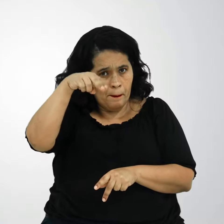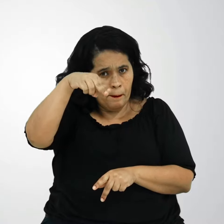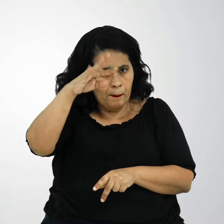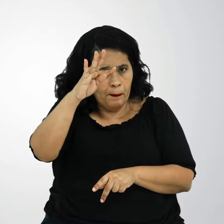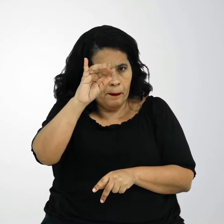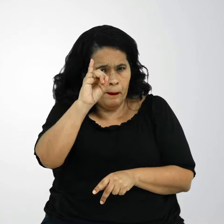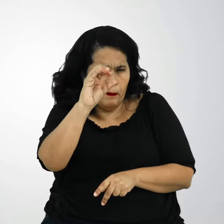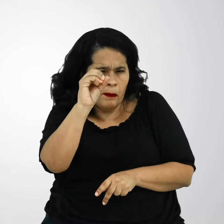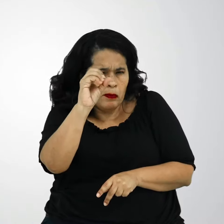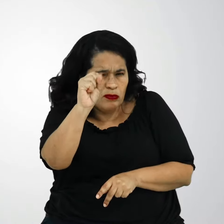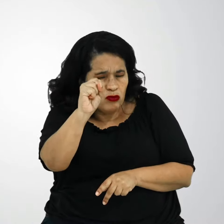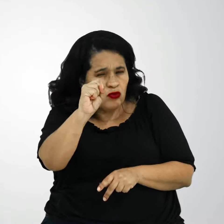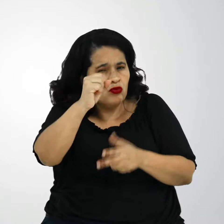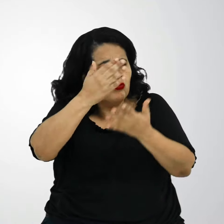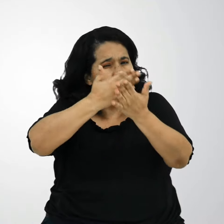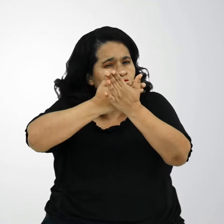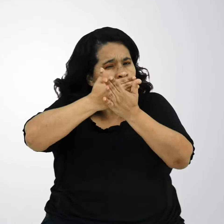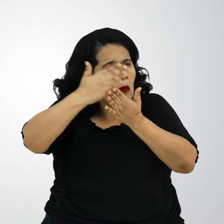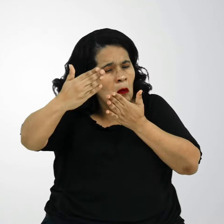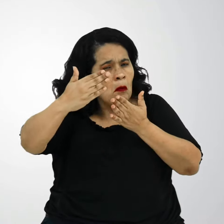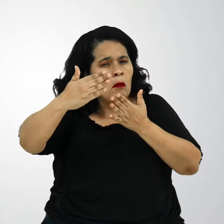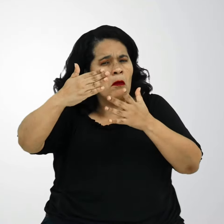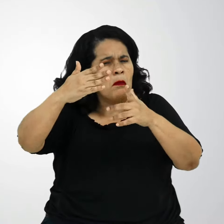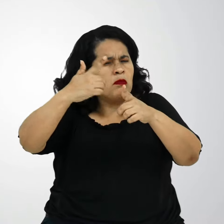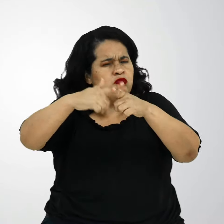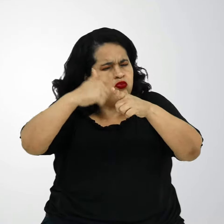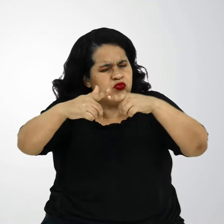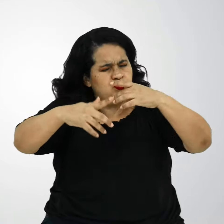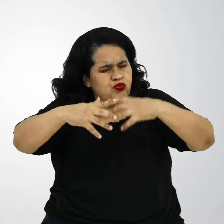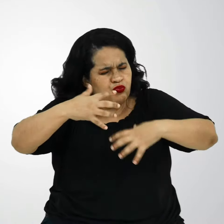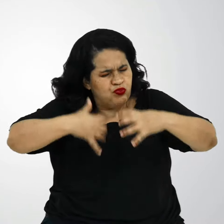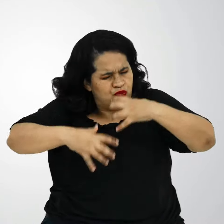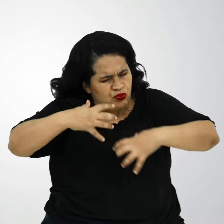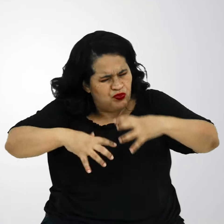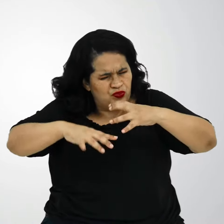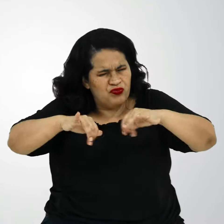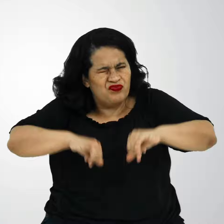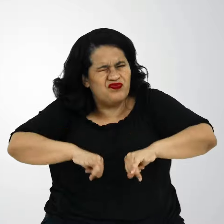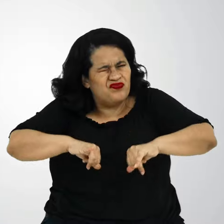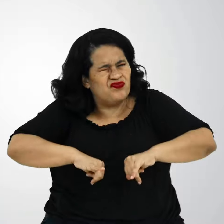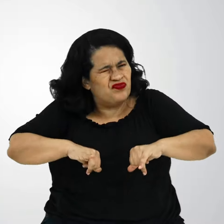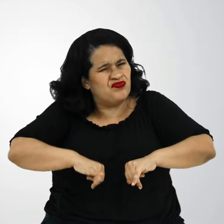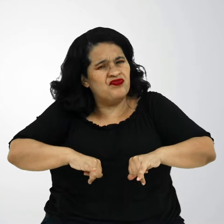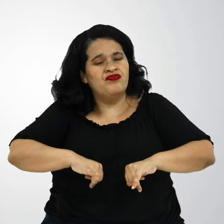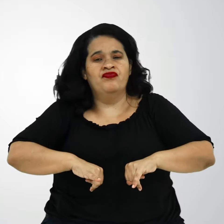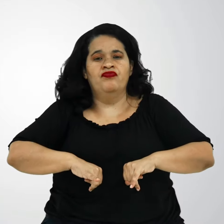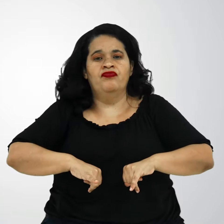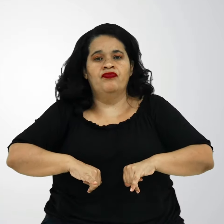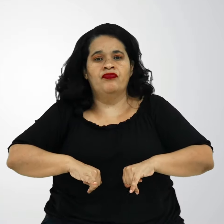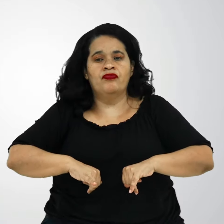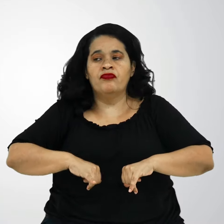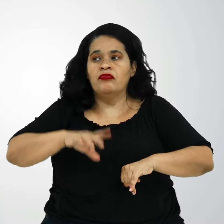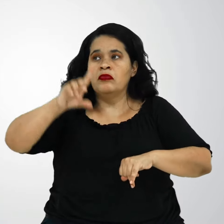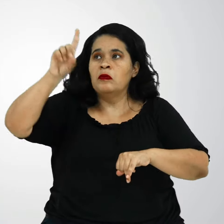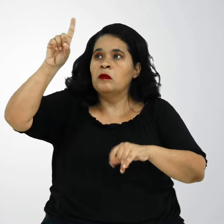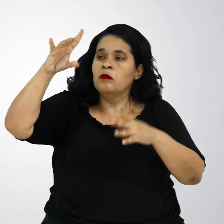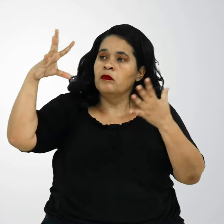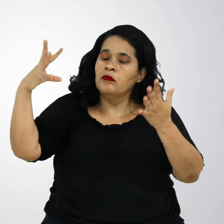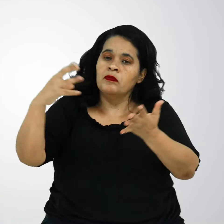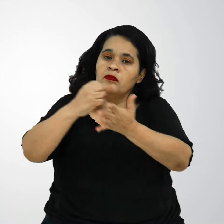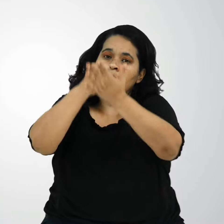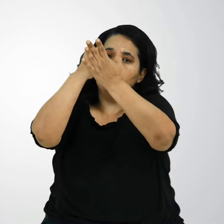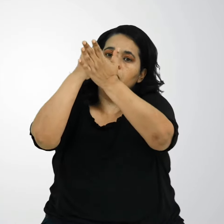tribulação e ele vai tratar mais 7 anos com os judeus, né, que é no período da grande tribulação, vai achar um espaço